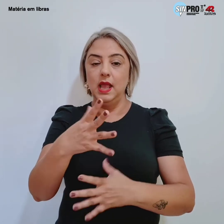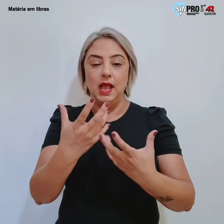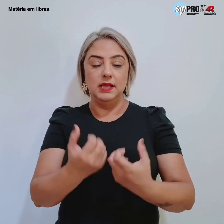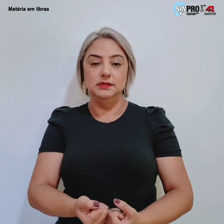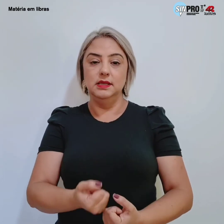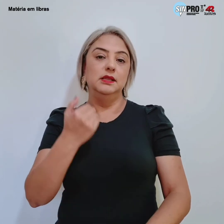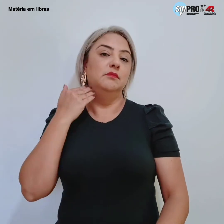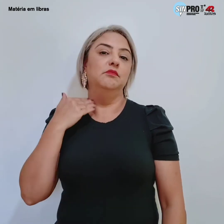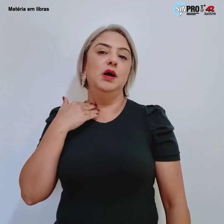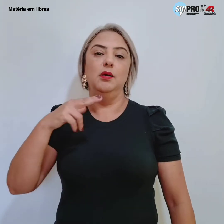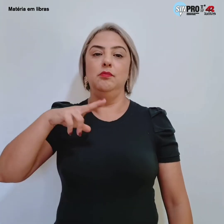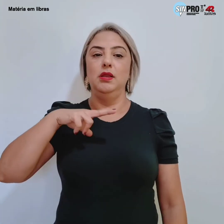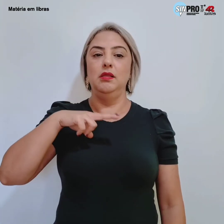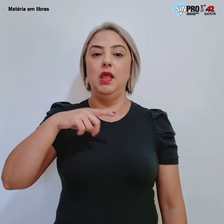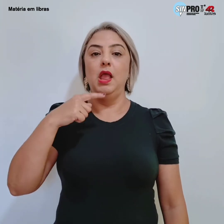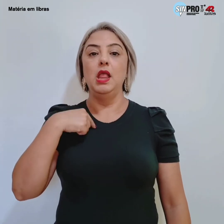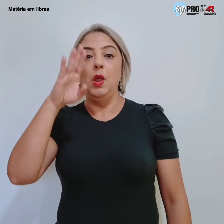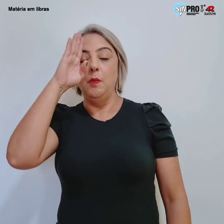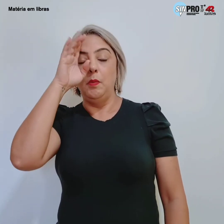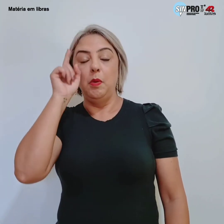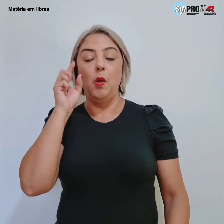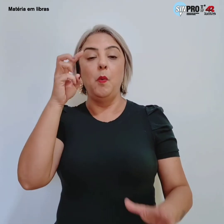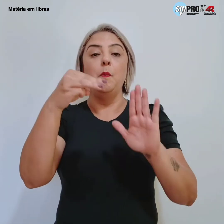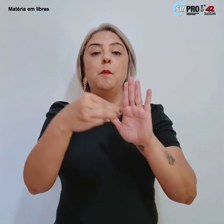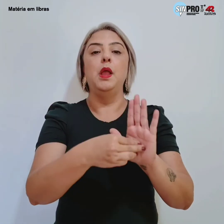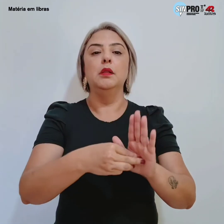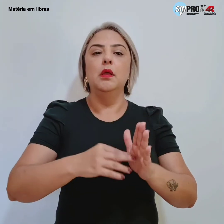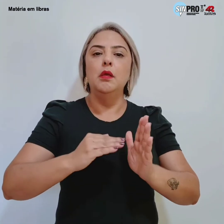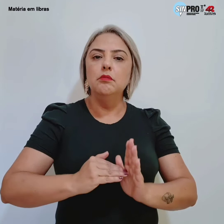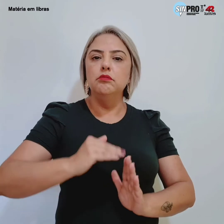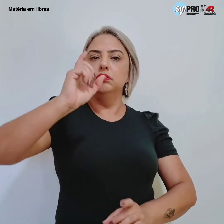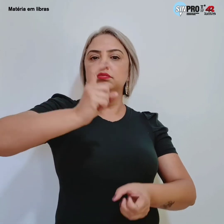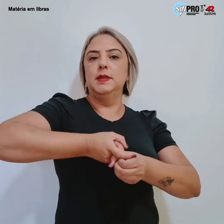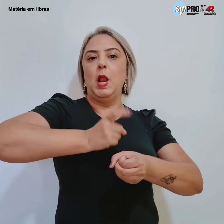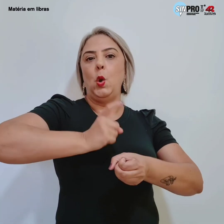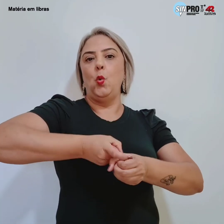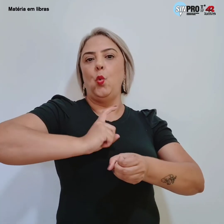pelos bancos privados, que têm como principal meta o aumento do lucro.